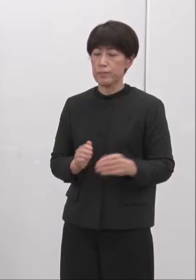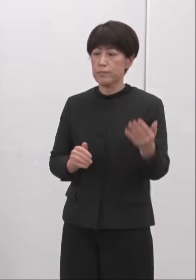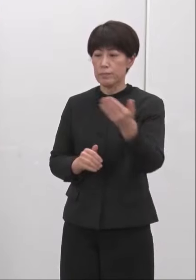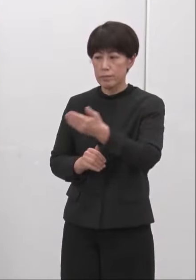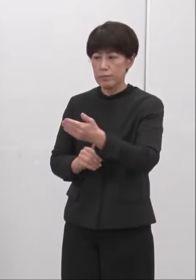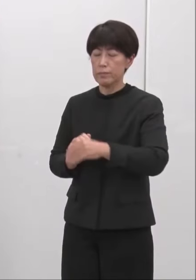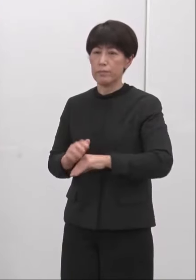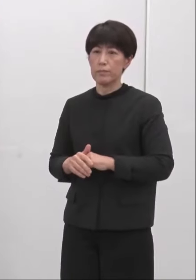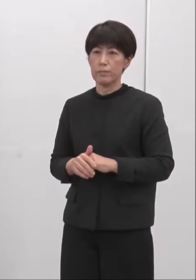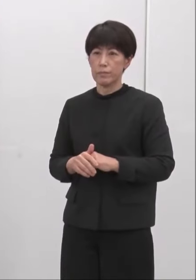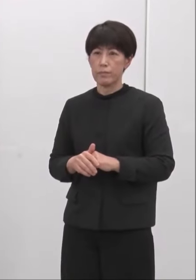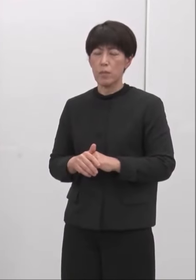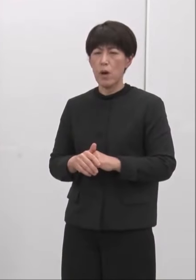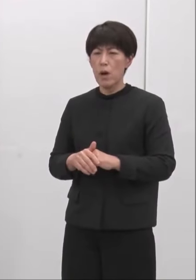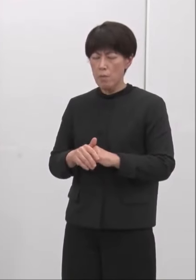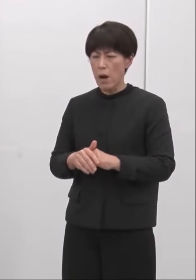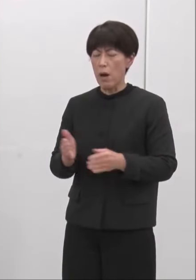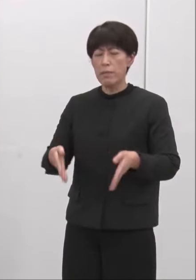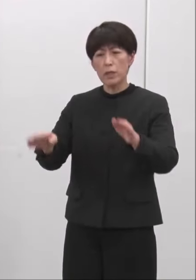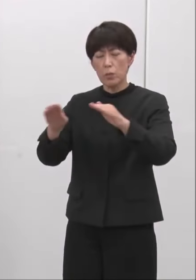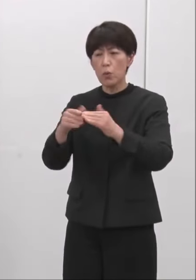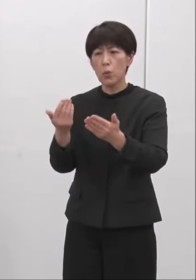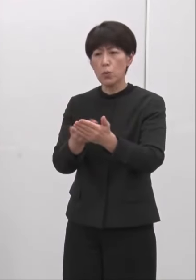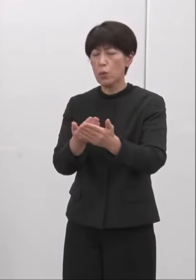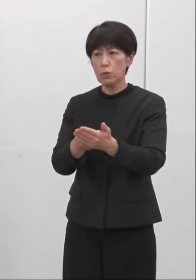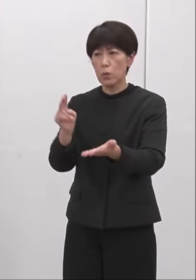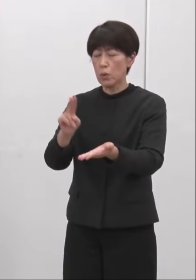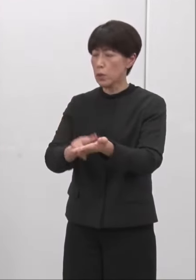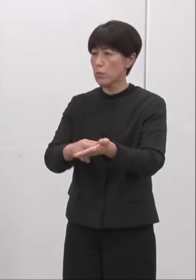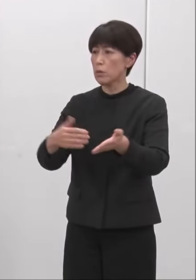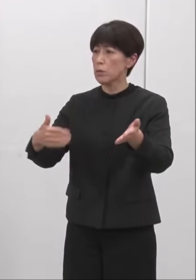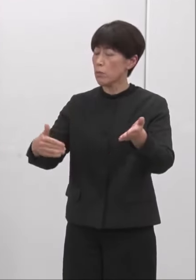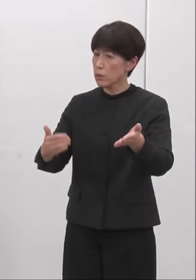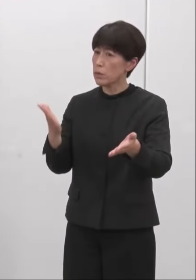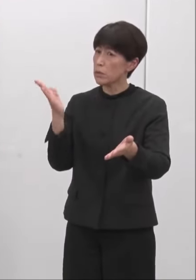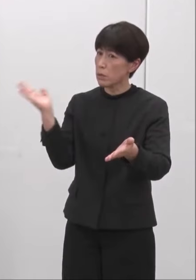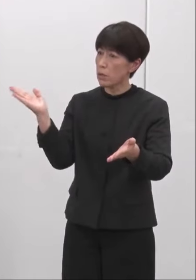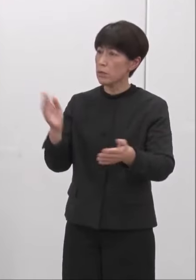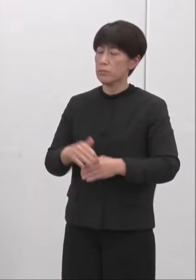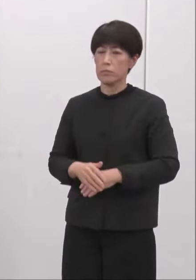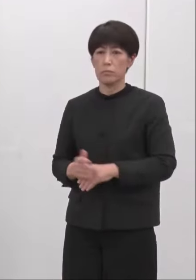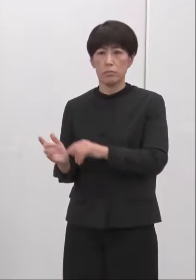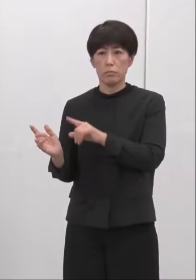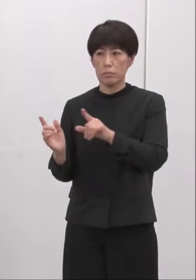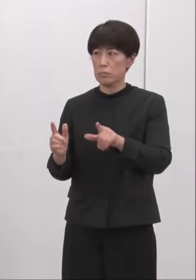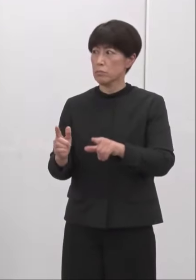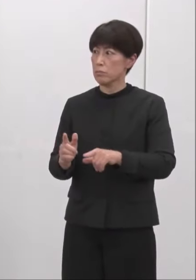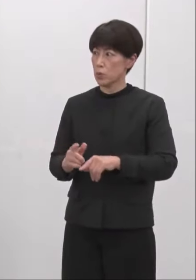ヘルスケアパビリオンも残すと決まってるわけではないということですか。 あれ、その認識でした。